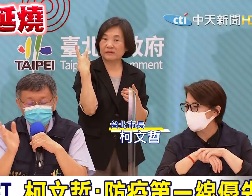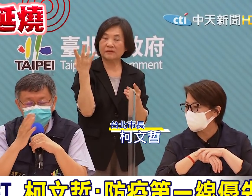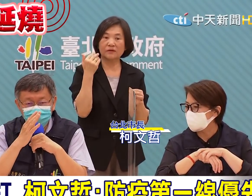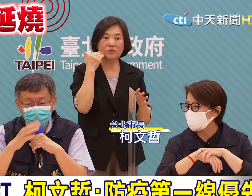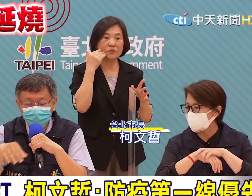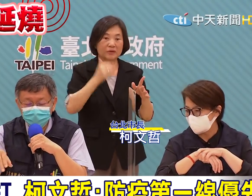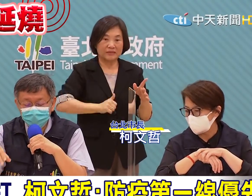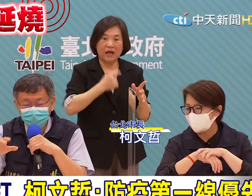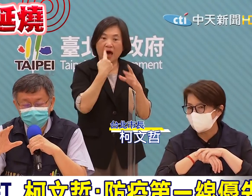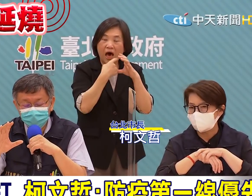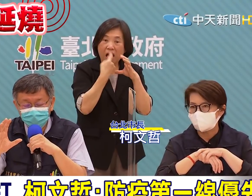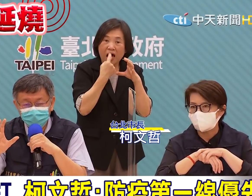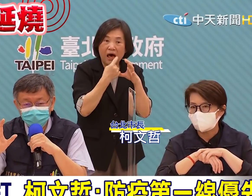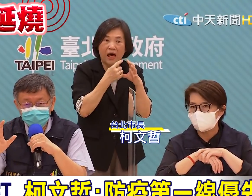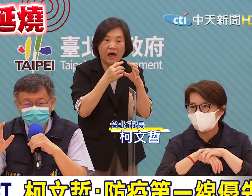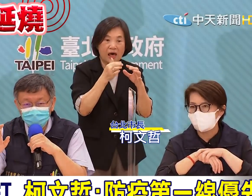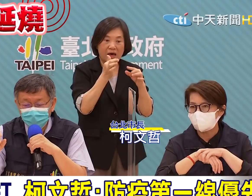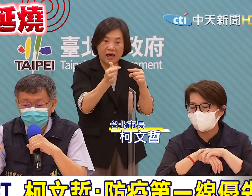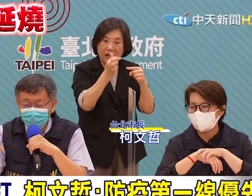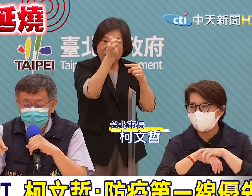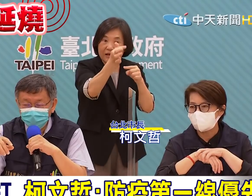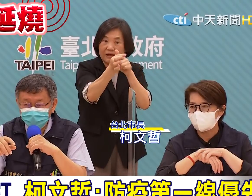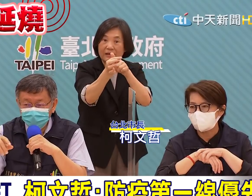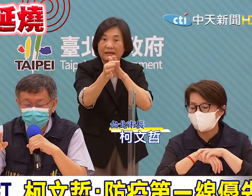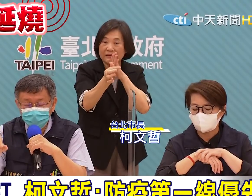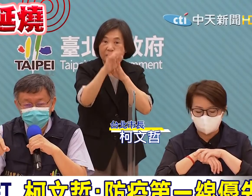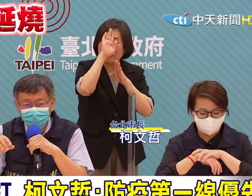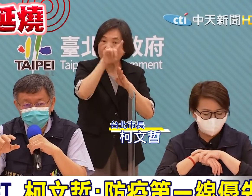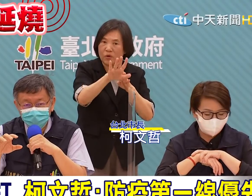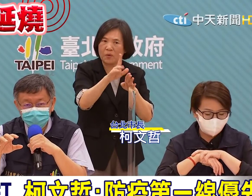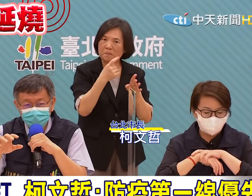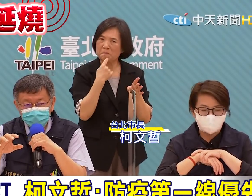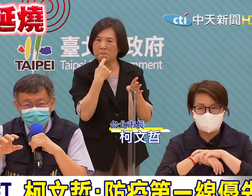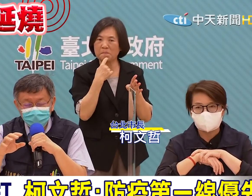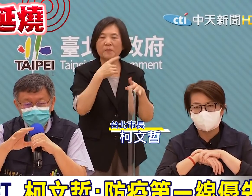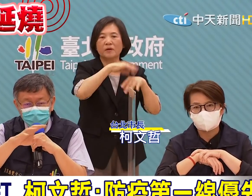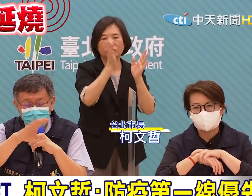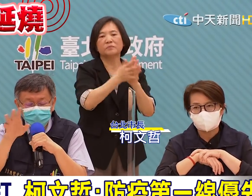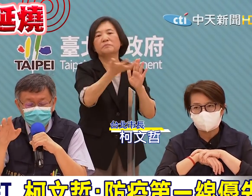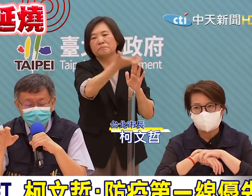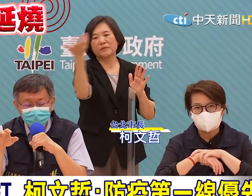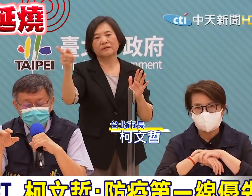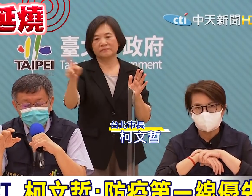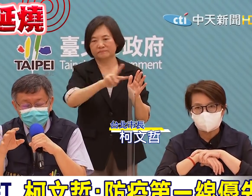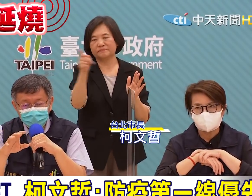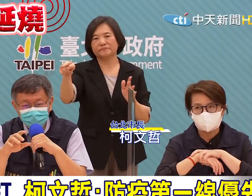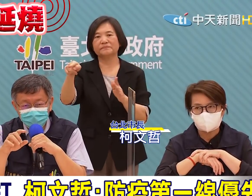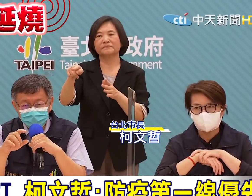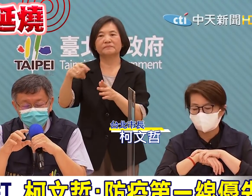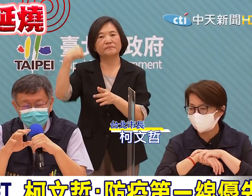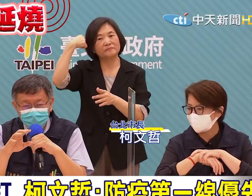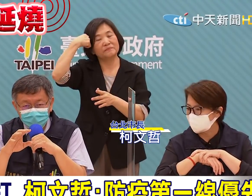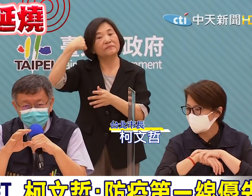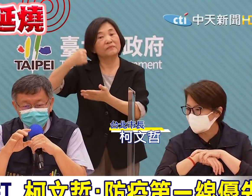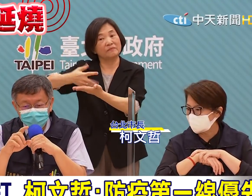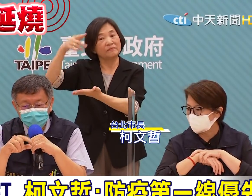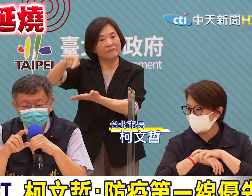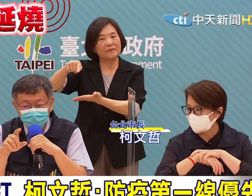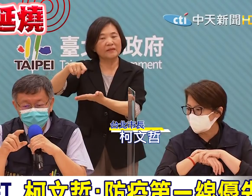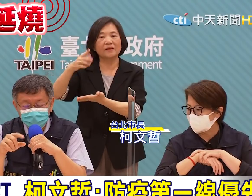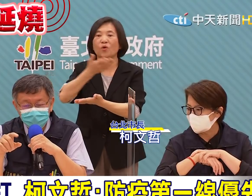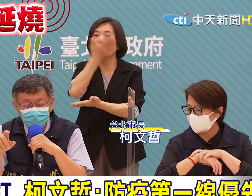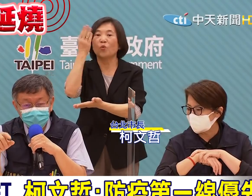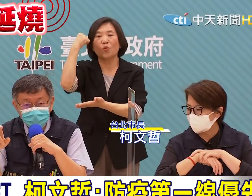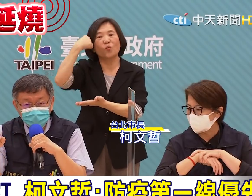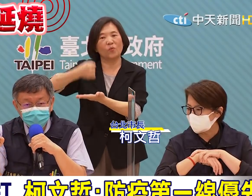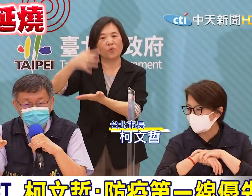都收到检疫所去了。那么今天哦，有一些在其他地方哦或其他时间诊断那